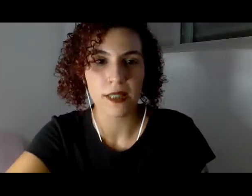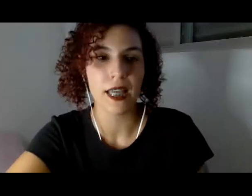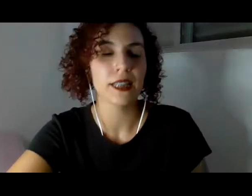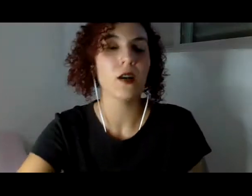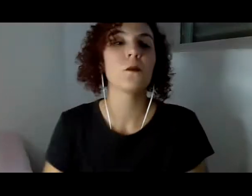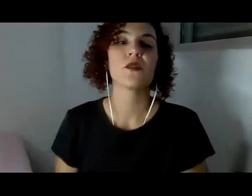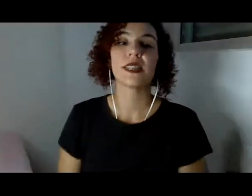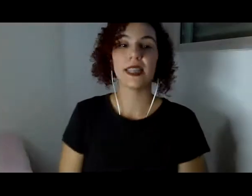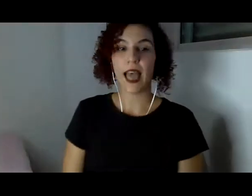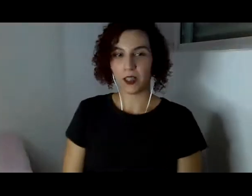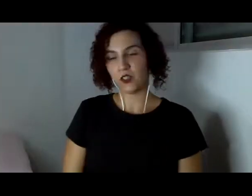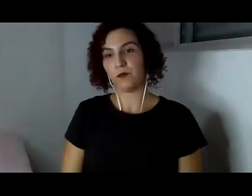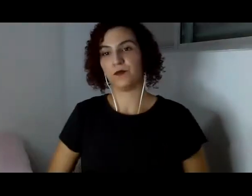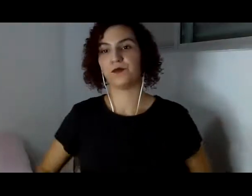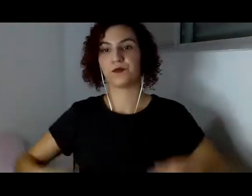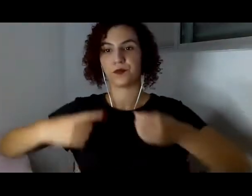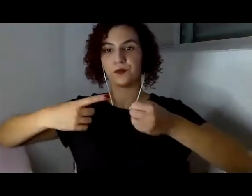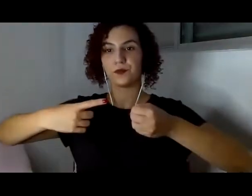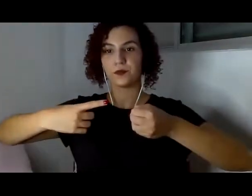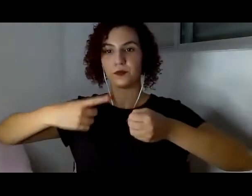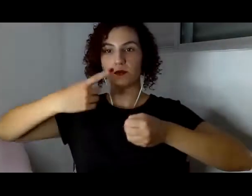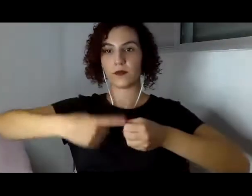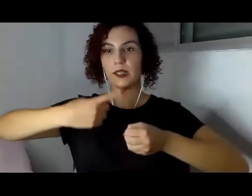Vamos passar, então? Cidade.